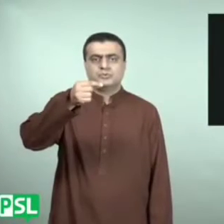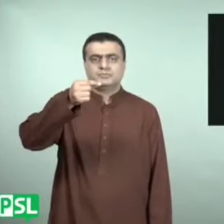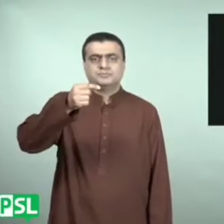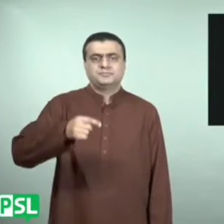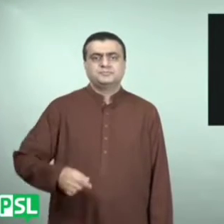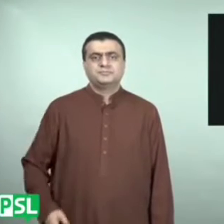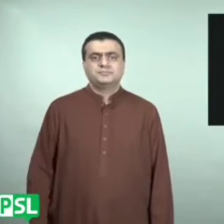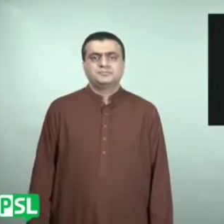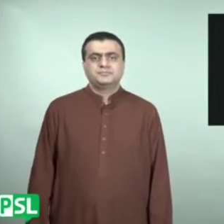اسٹراز,